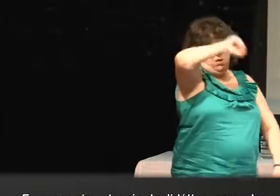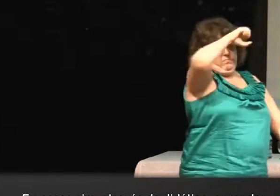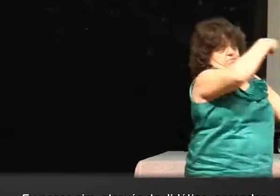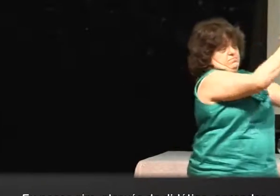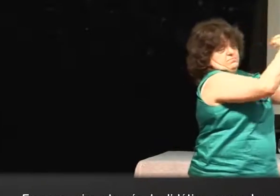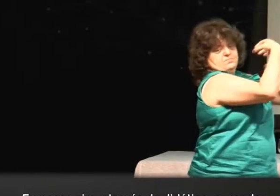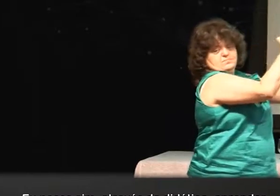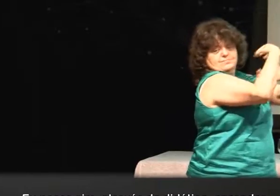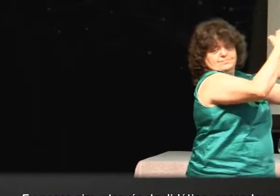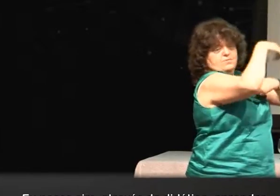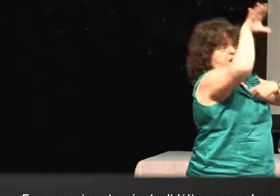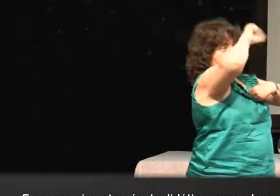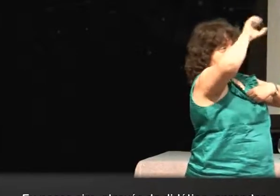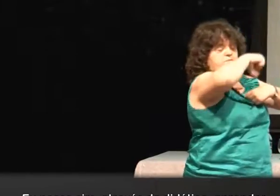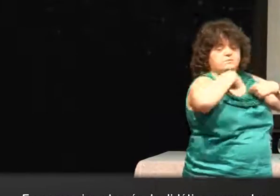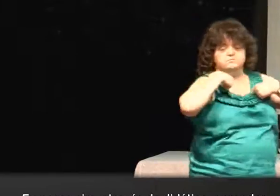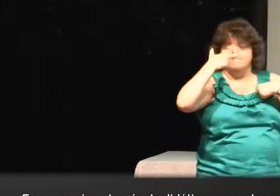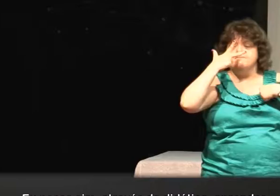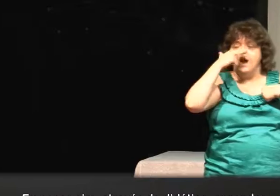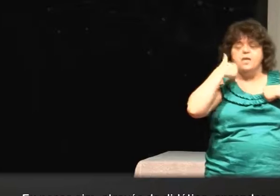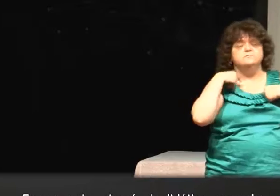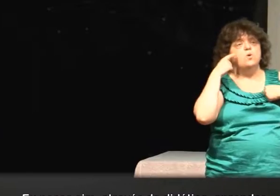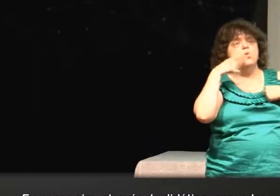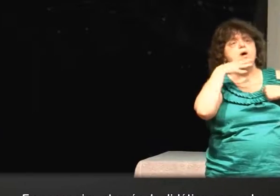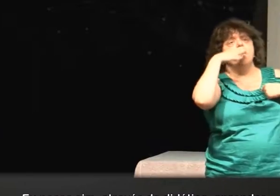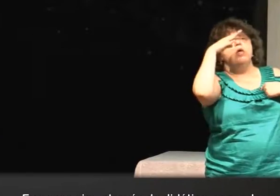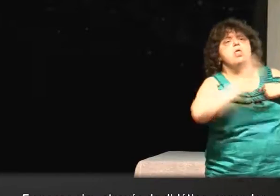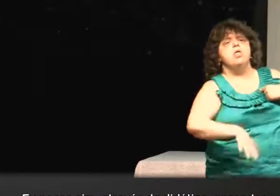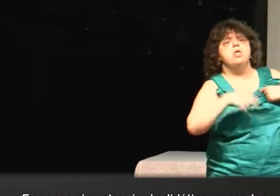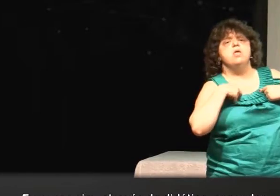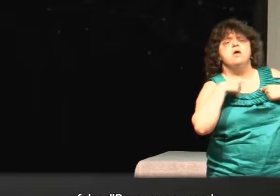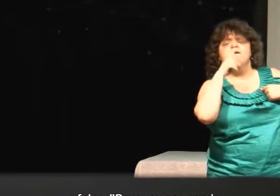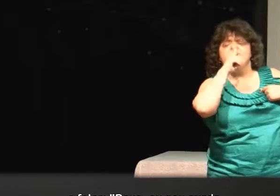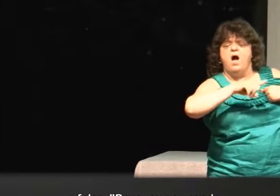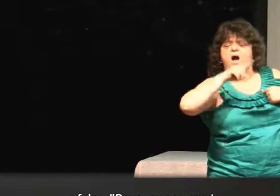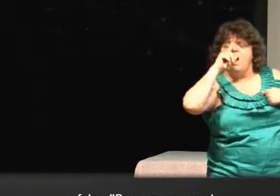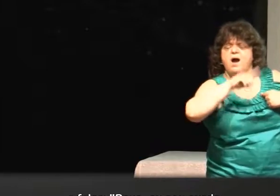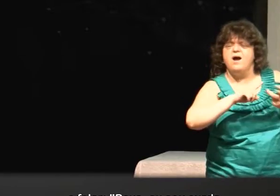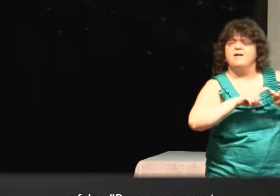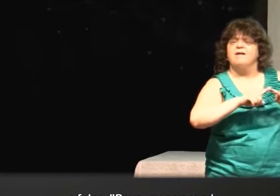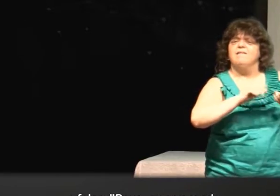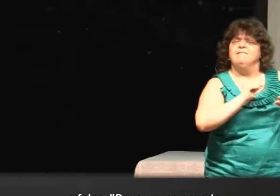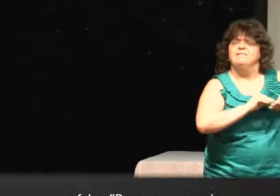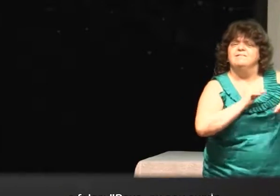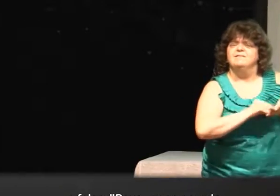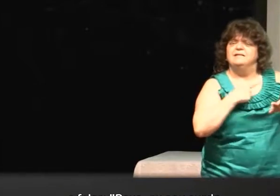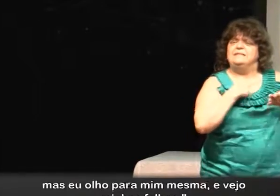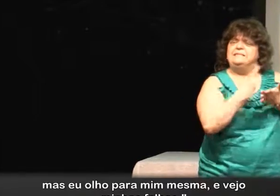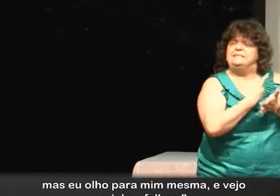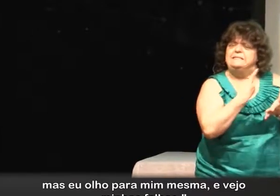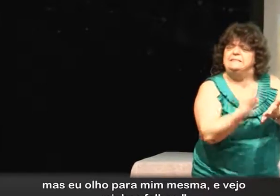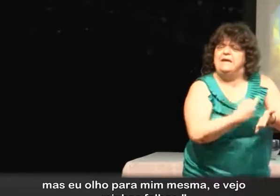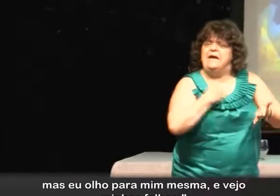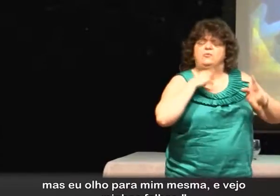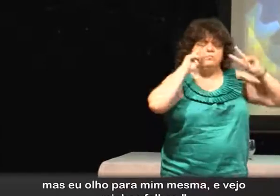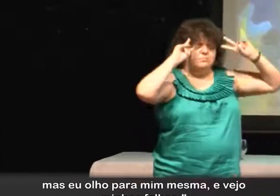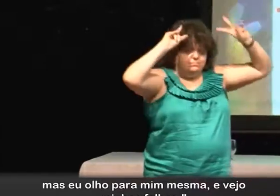sim, através da didática, aprender e falar, puxa, eu sou surda, mas eu